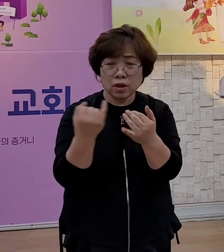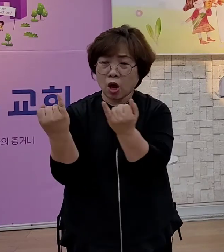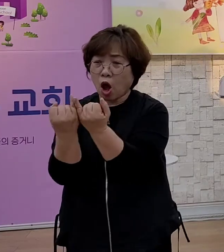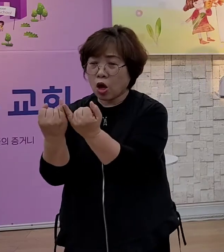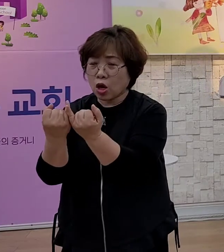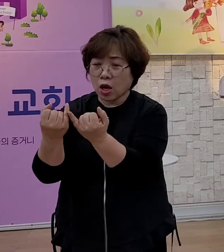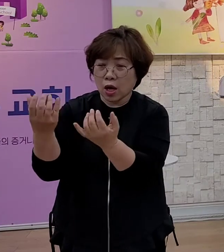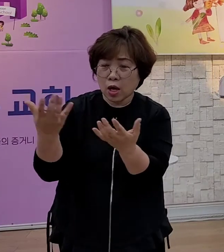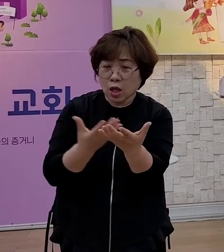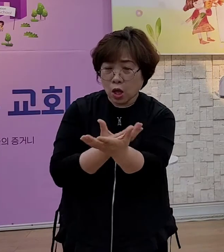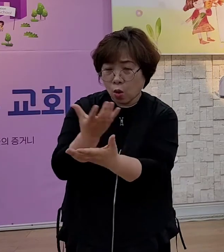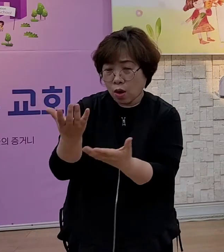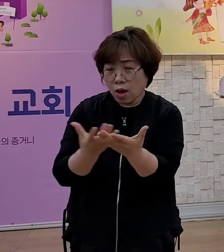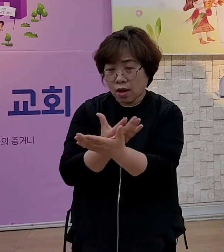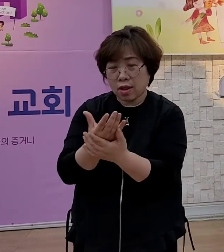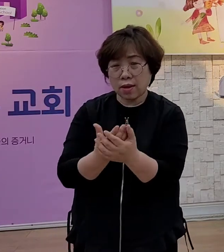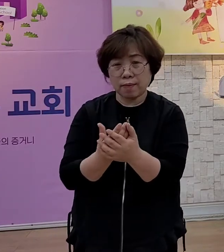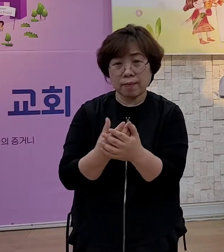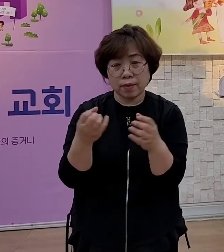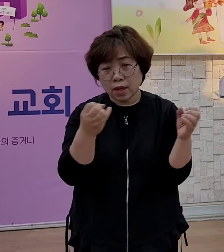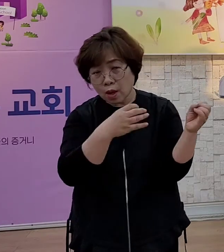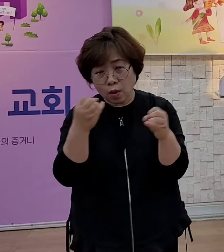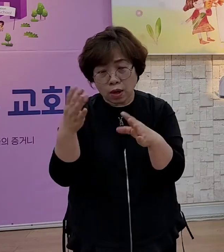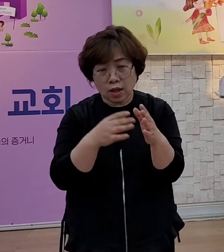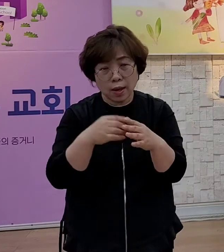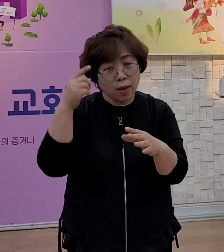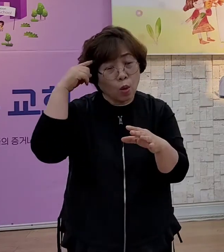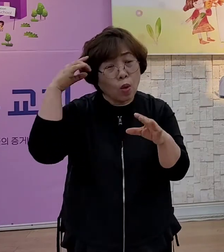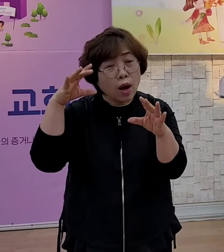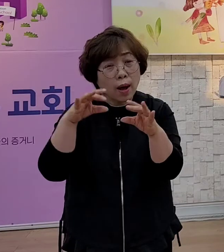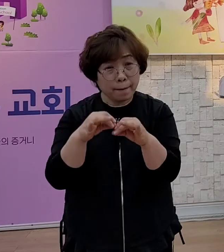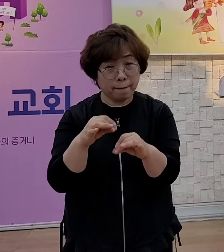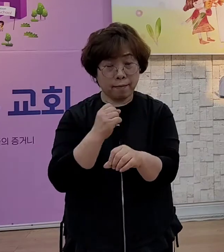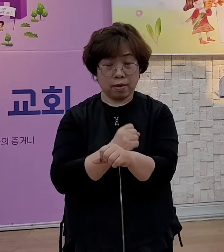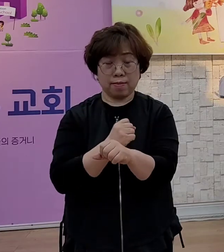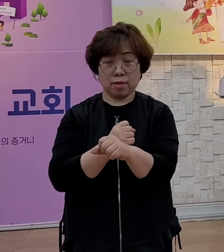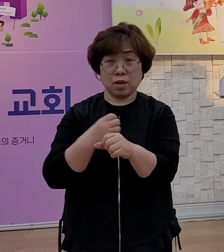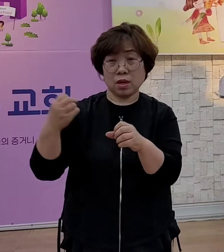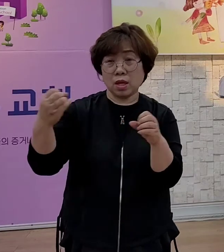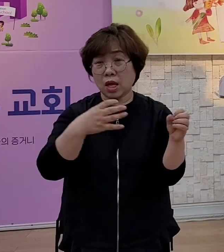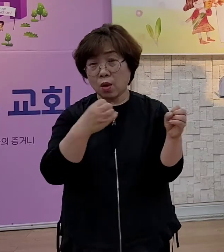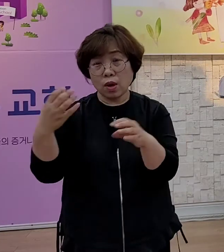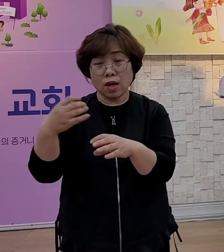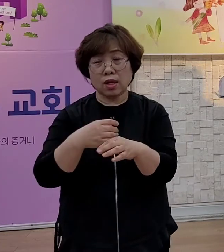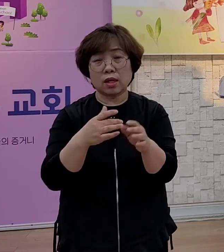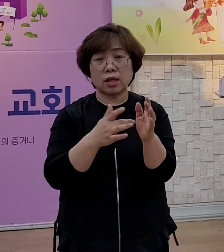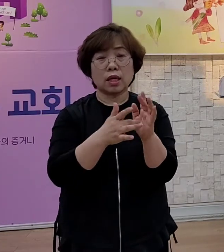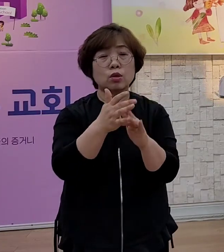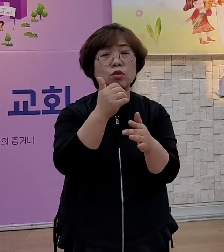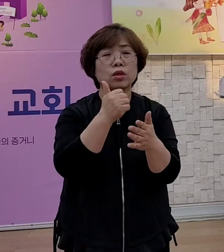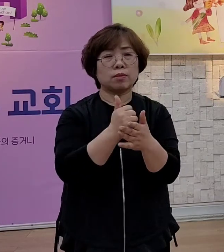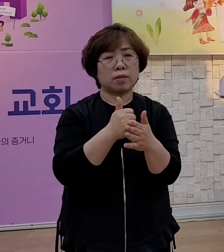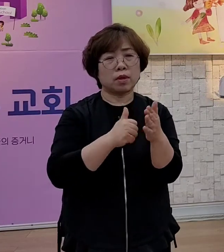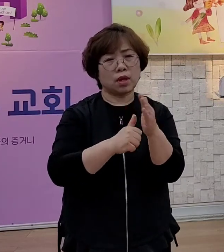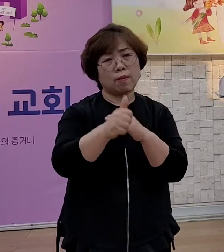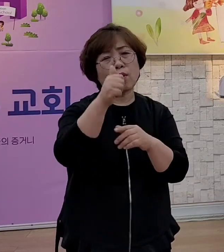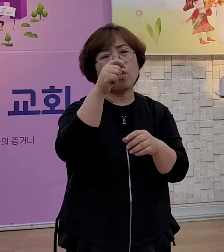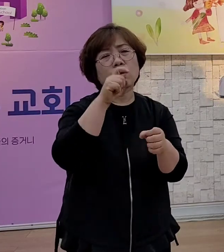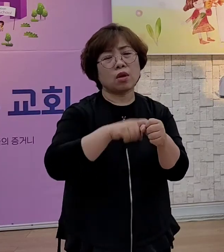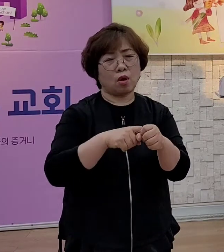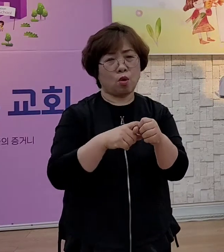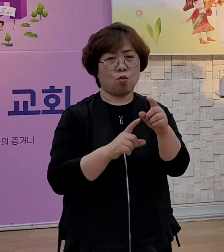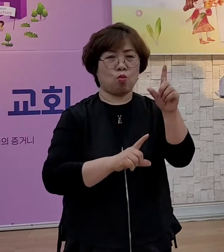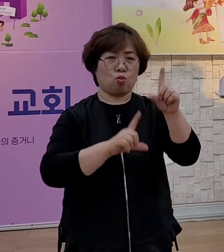나누면서 공감하면서 이렇게 대화해 주시는 이 공감적 경청의 대표적인 사례가 바로